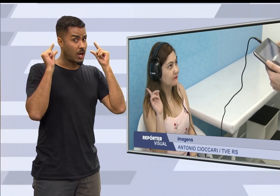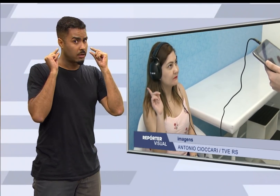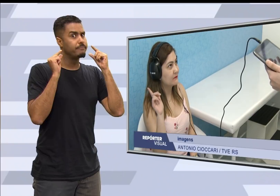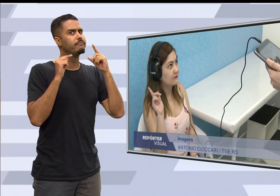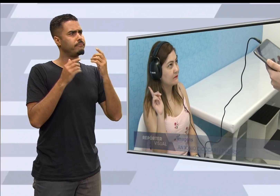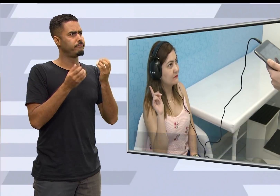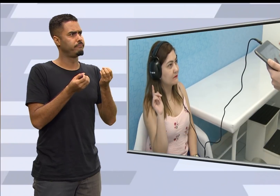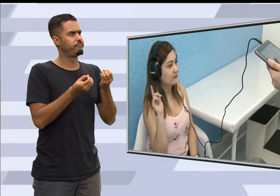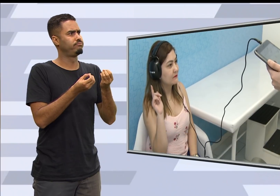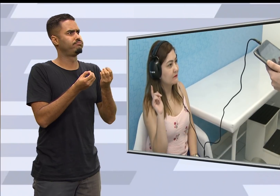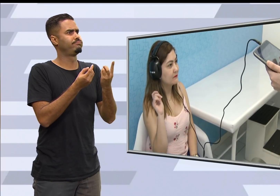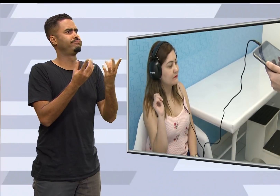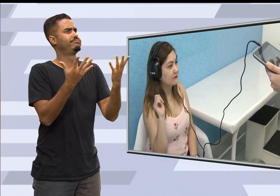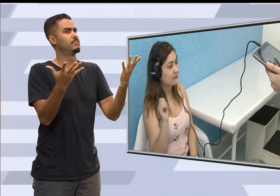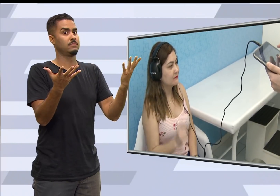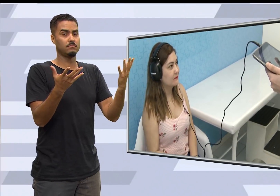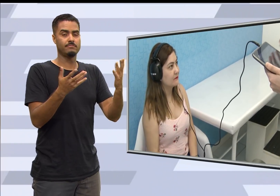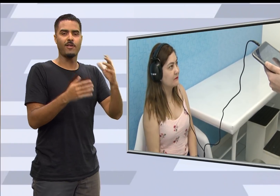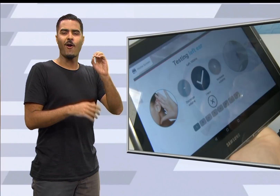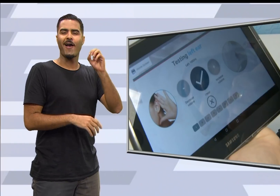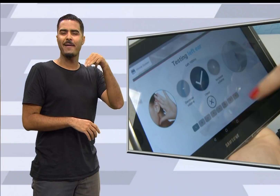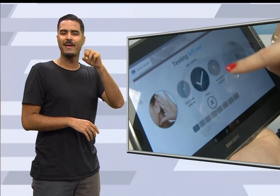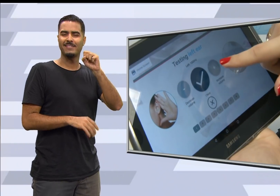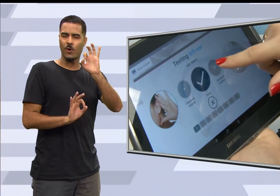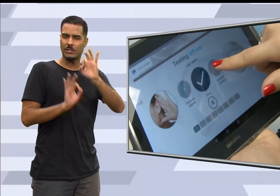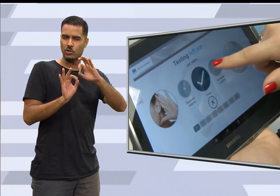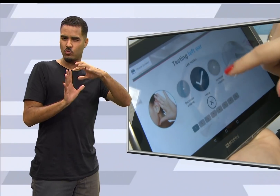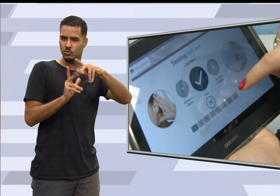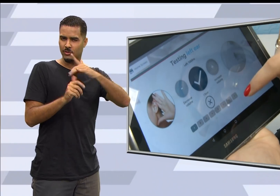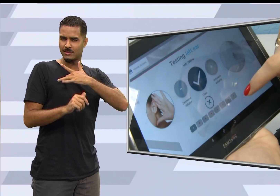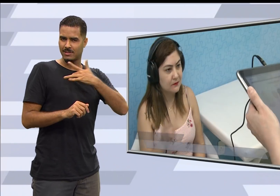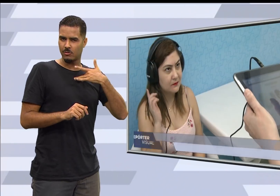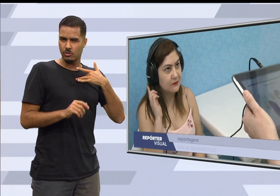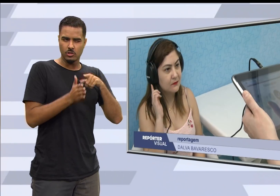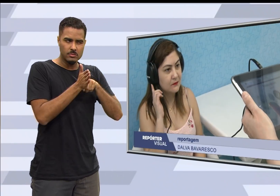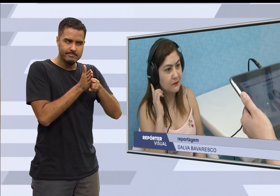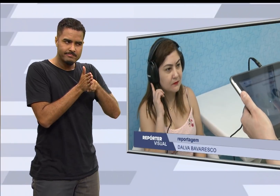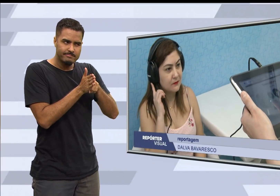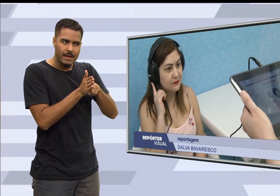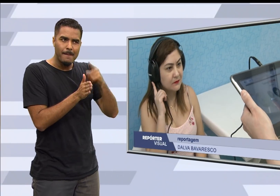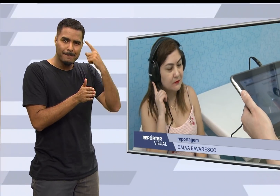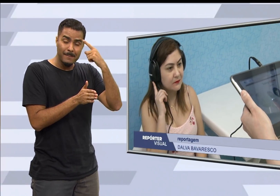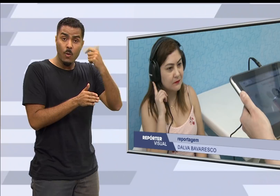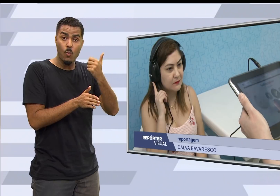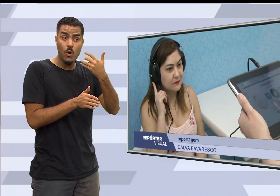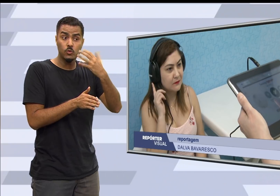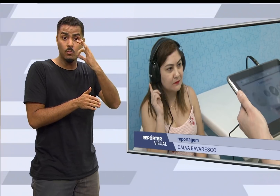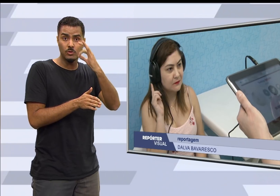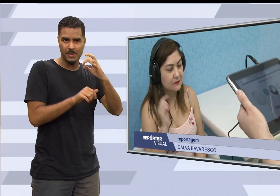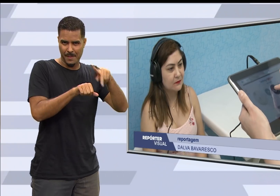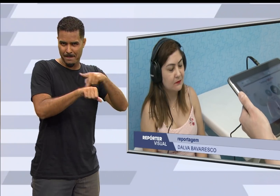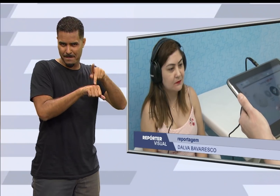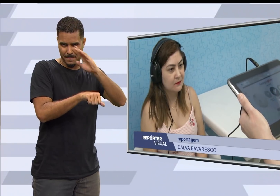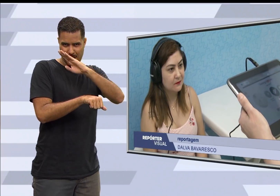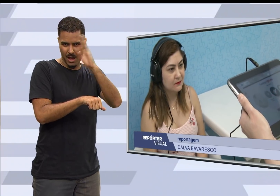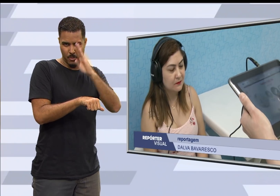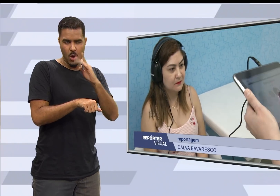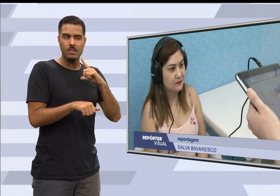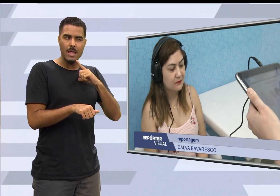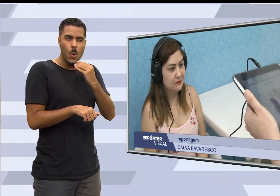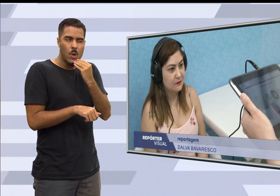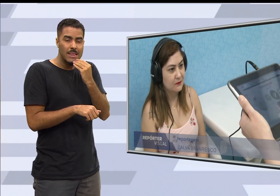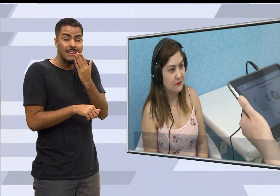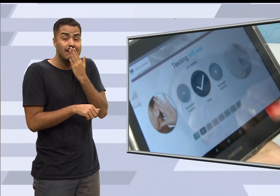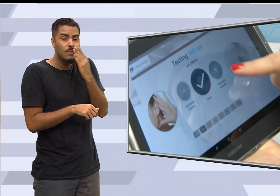comum. A Organização Mundial da Saúde estima que 14% da população do país tem algum tipo